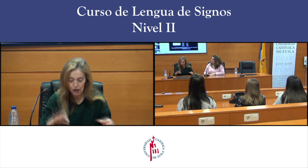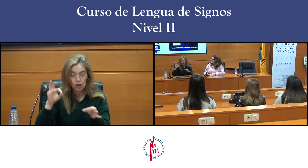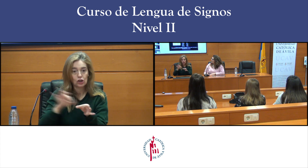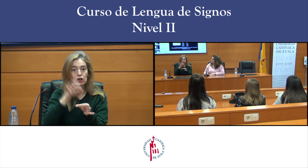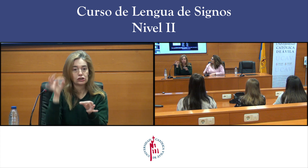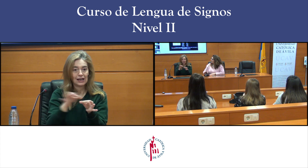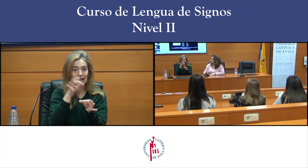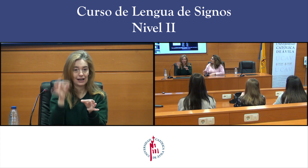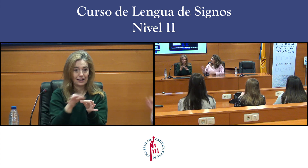coser